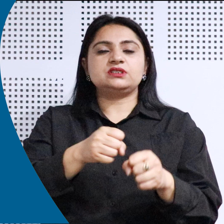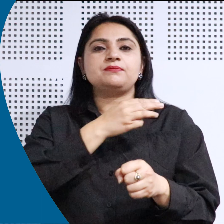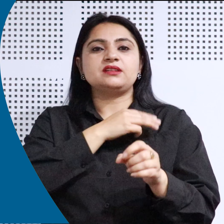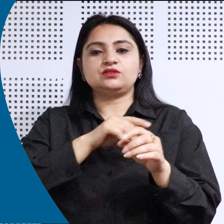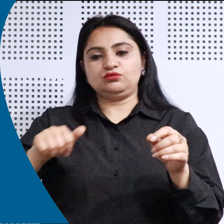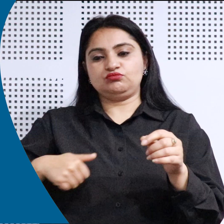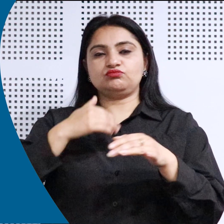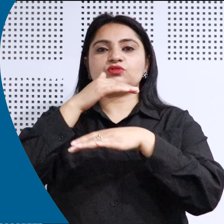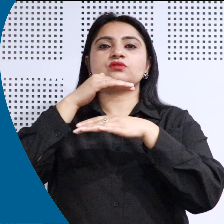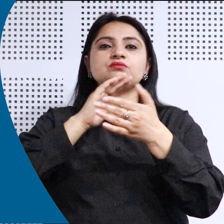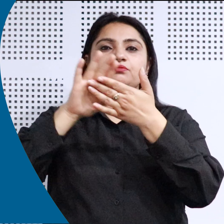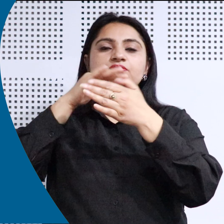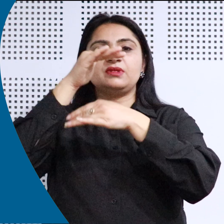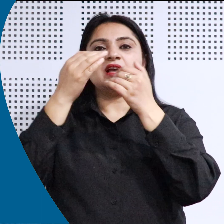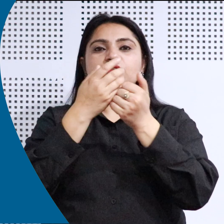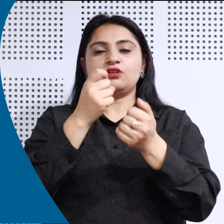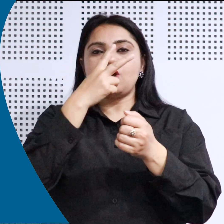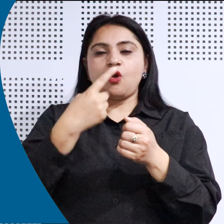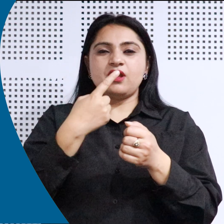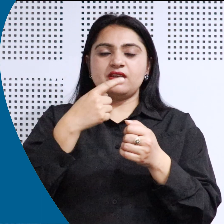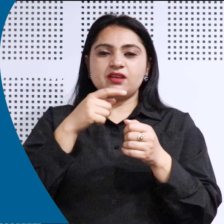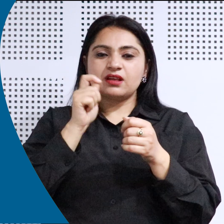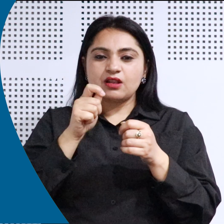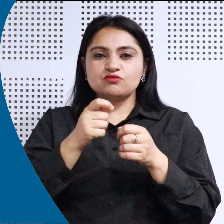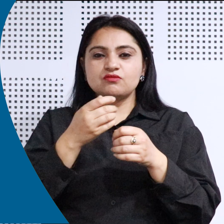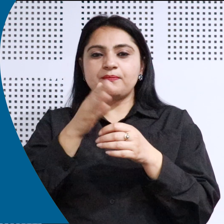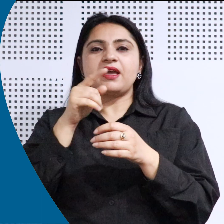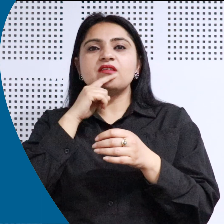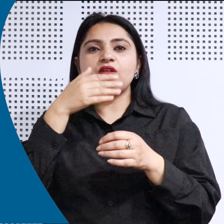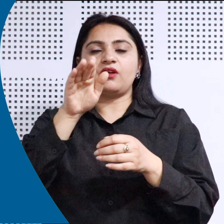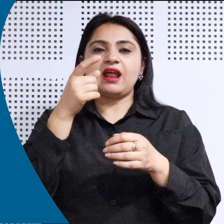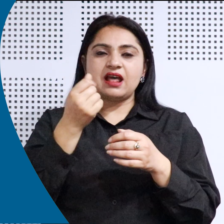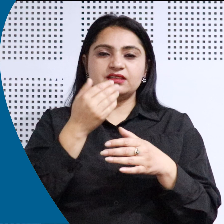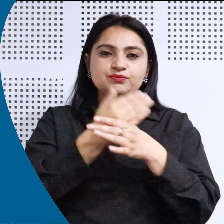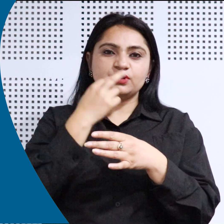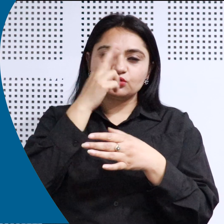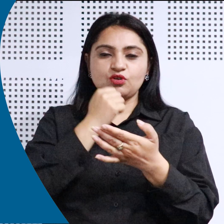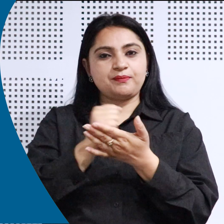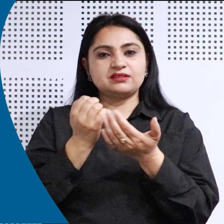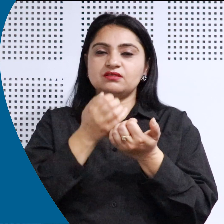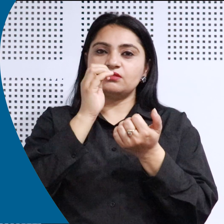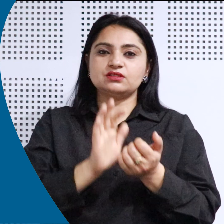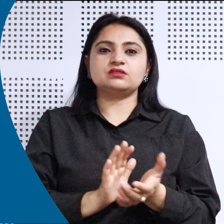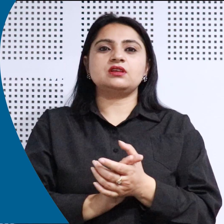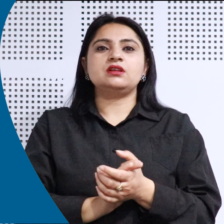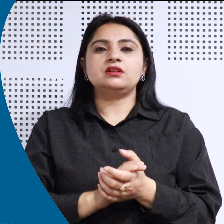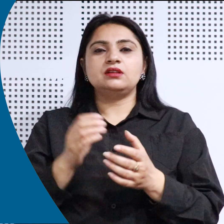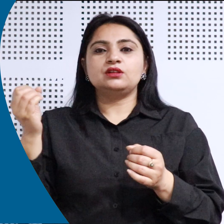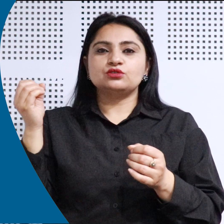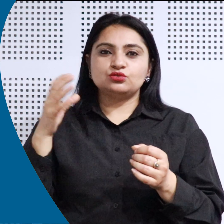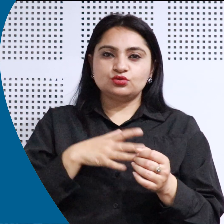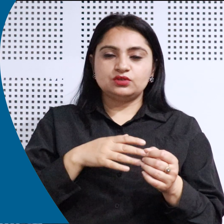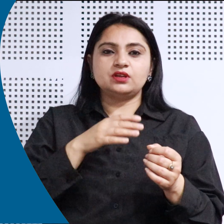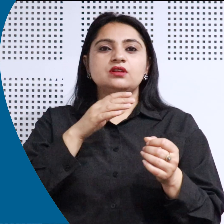लागि ऐन कानूनभन्दा बाहिर नहुने गरी आर्थिक तथा प्रशासनिक रूपमा अभ्यास गर्न सक्छन्। सुर्खेतको